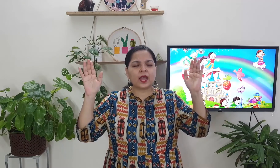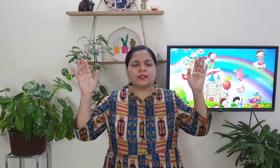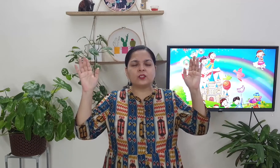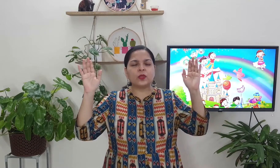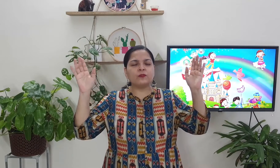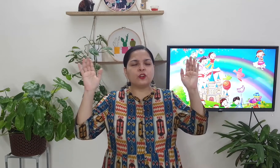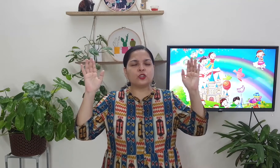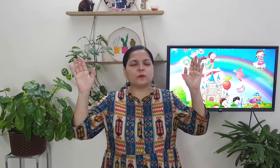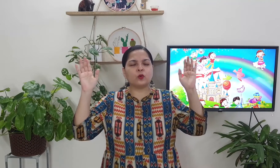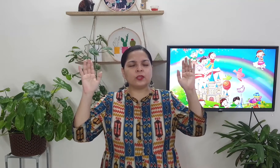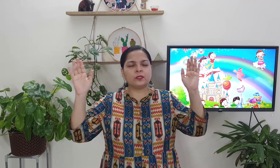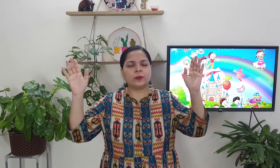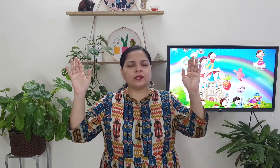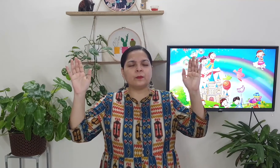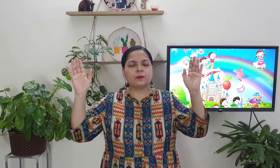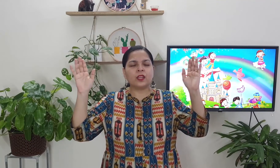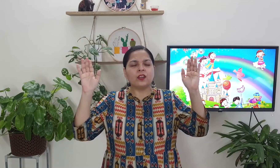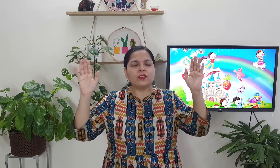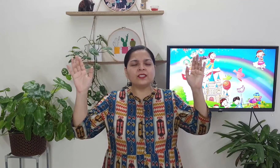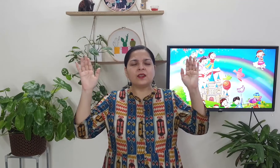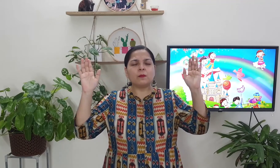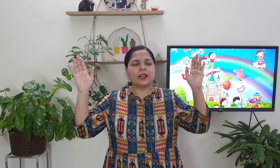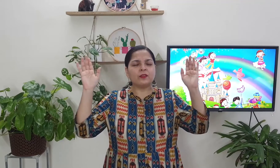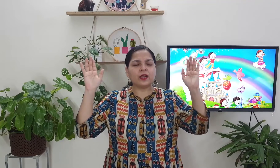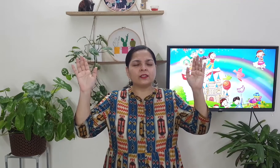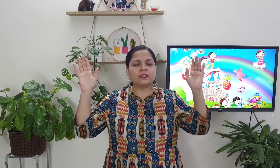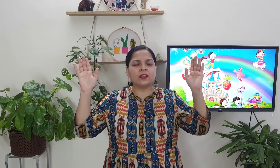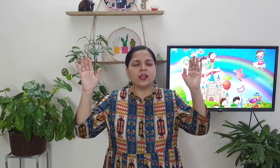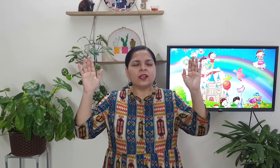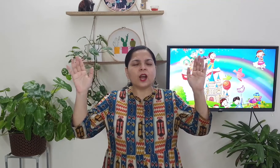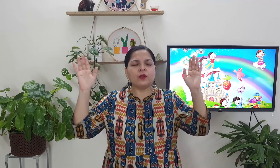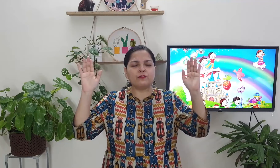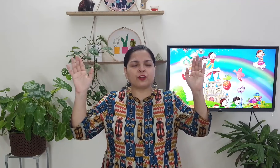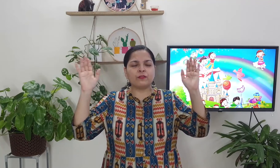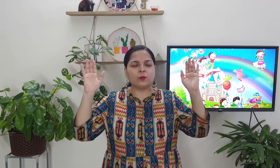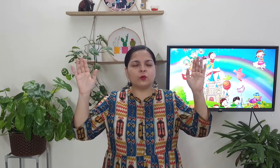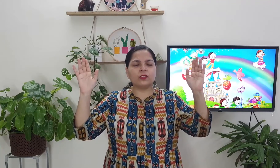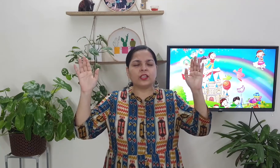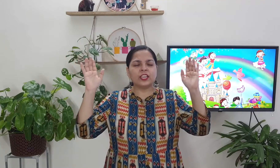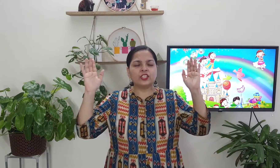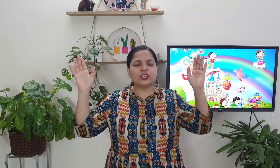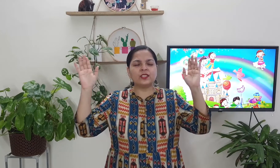பரிசுத்த ஆவியின் இனிய ஐக்கியமும் நம் அனைவருடன் இன்றும் என்றும் சதா காலங்களிலும்